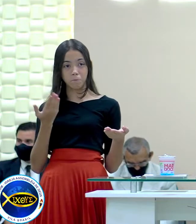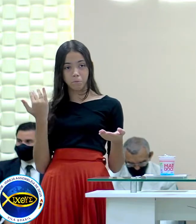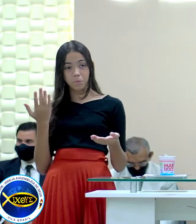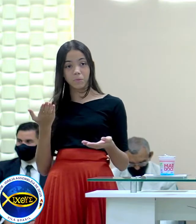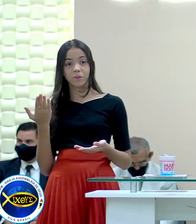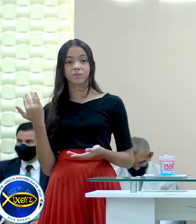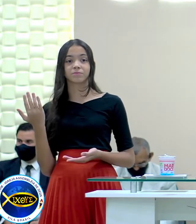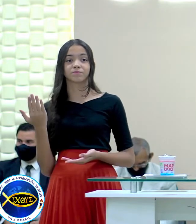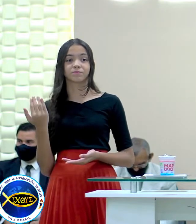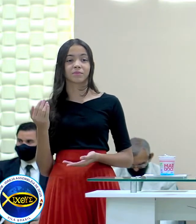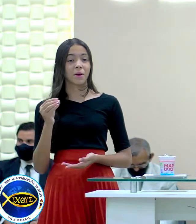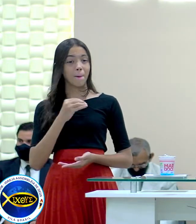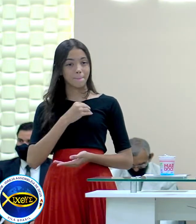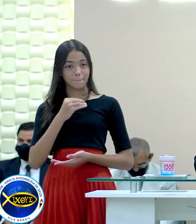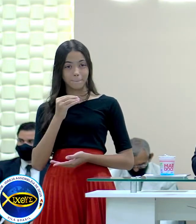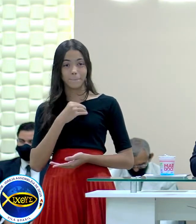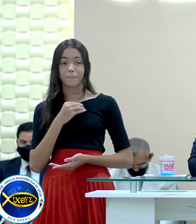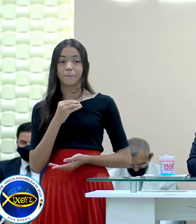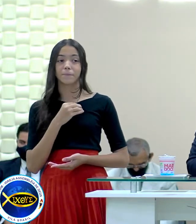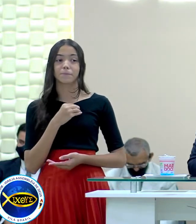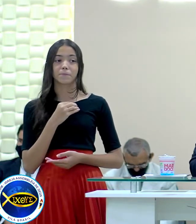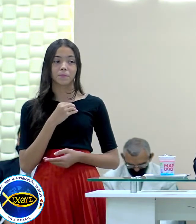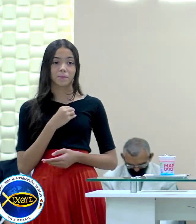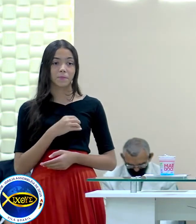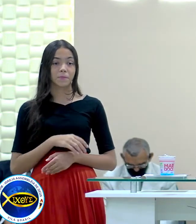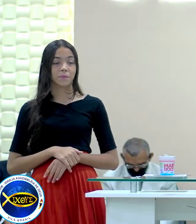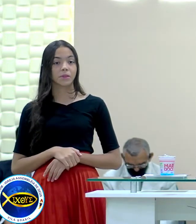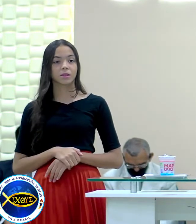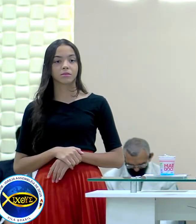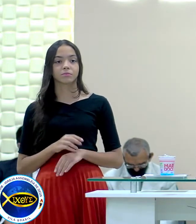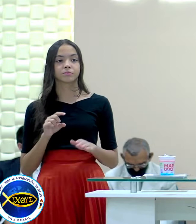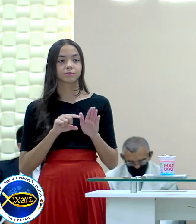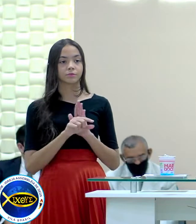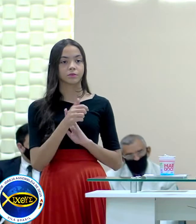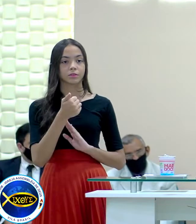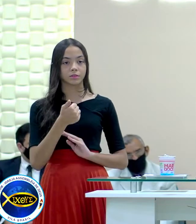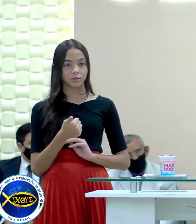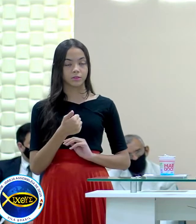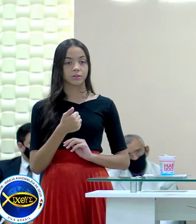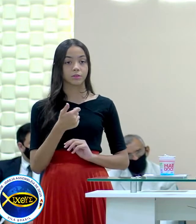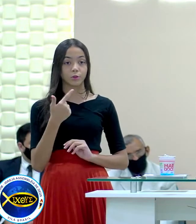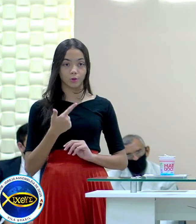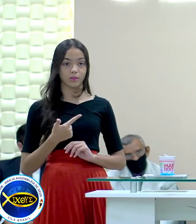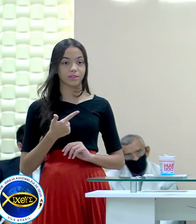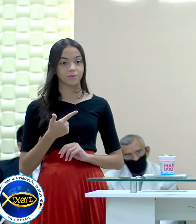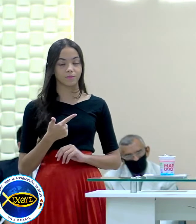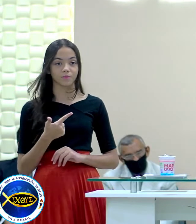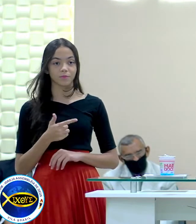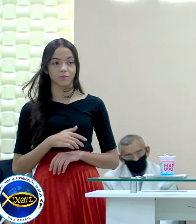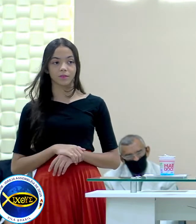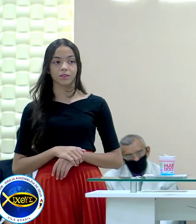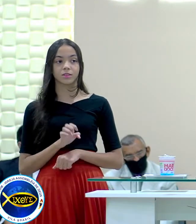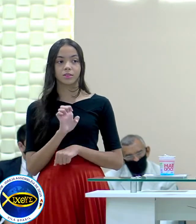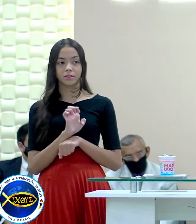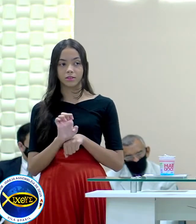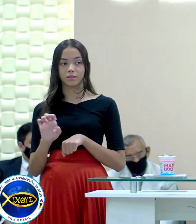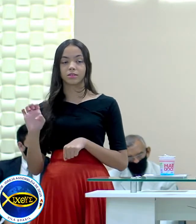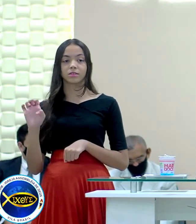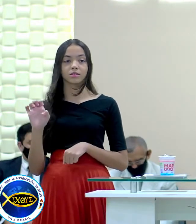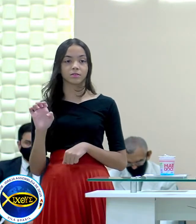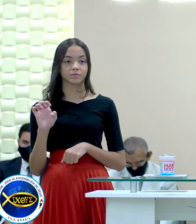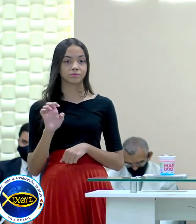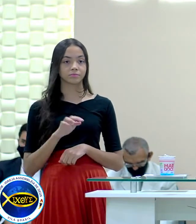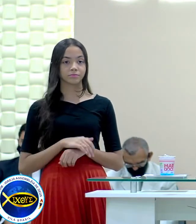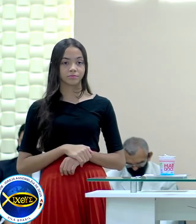suas transgressões e pecados. Versículo 2 do capítulo 2 de Efésios: nos